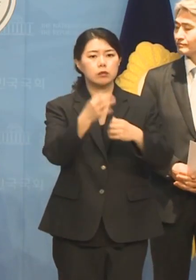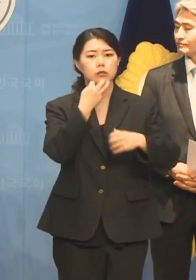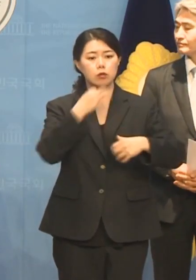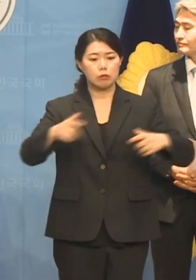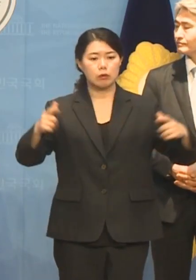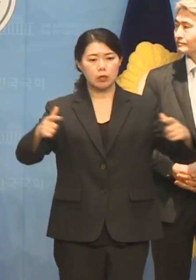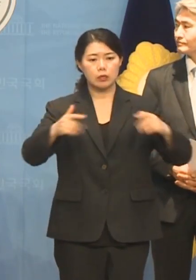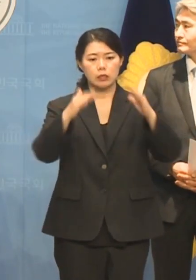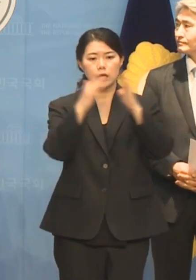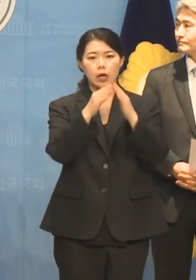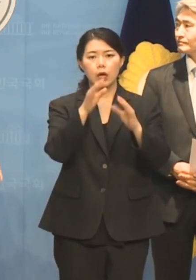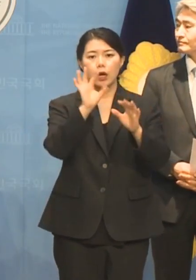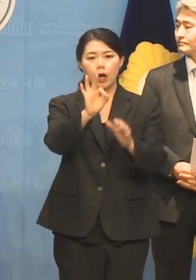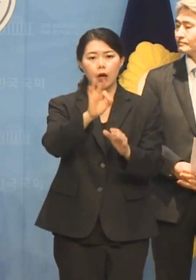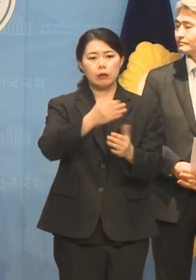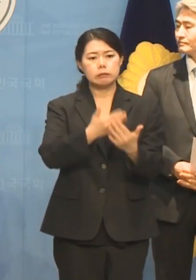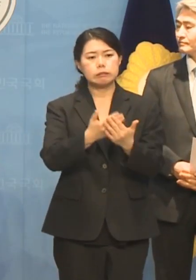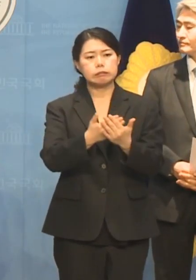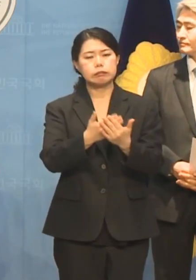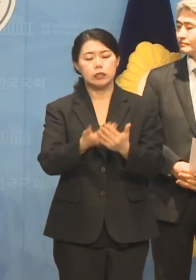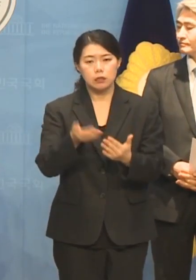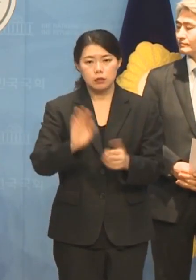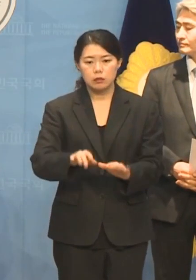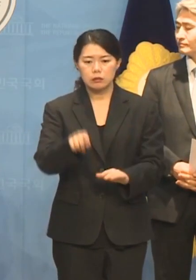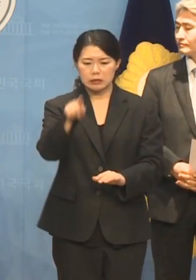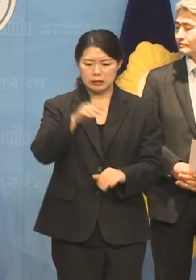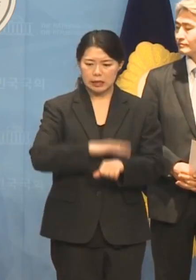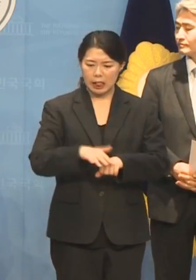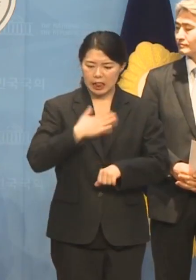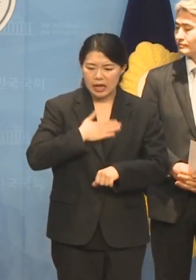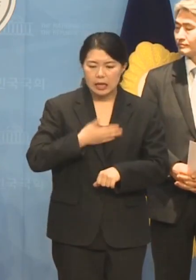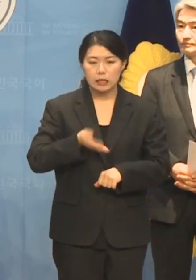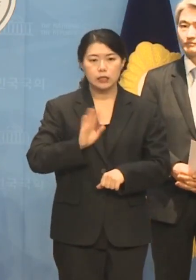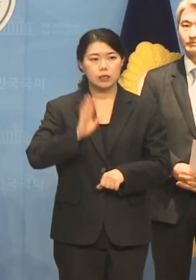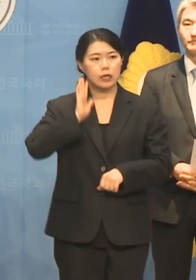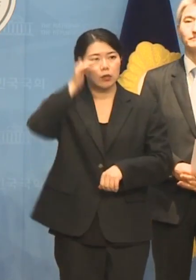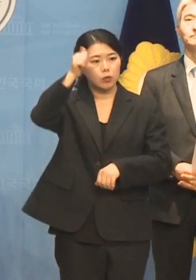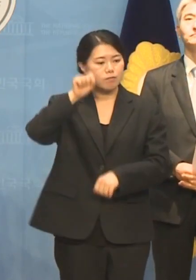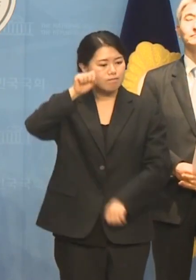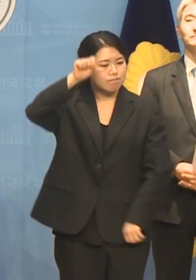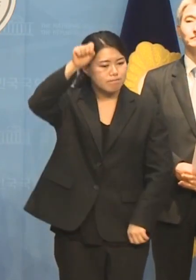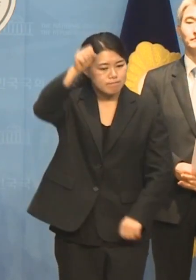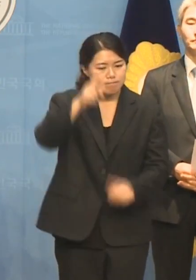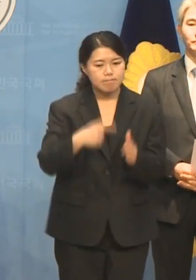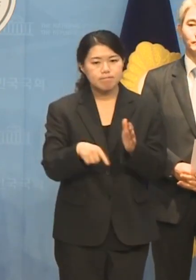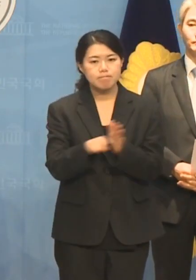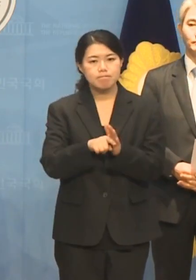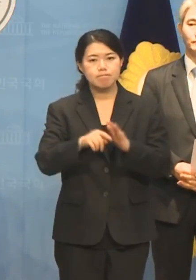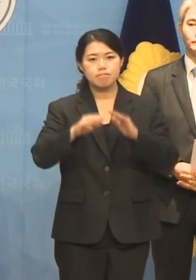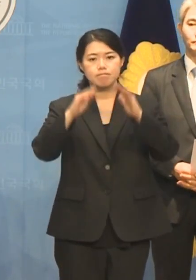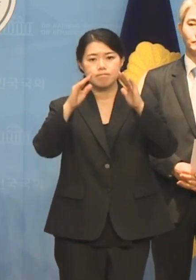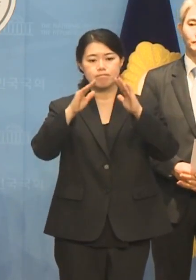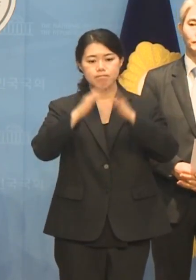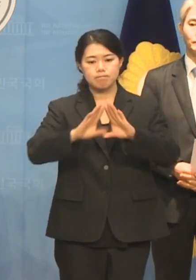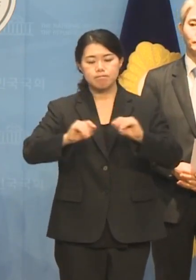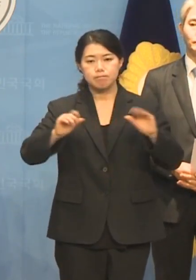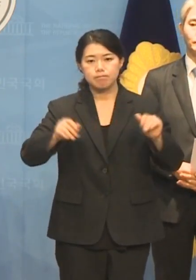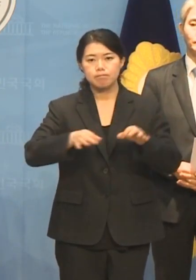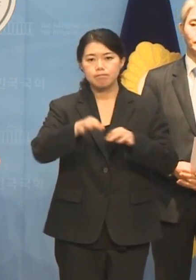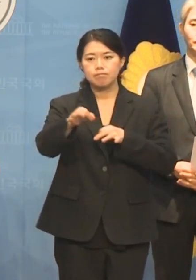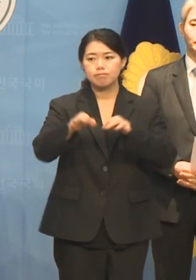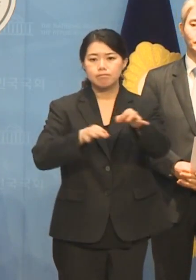굉장히 불안한 상황에 있었는데 그런 사정을 잘 알면서도 자신의 대권 행보를 위해서 무리하게 토지거래